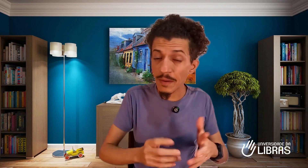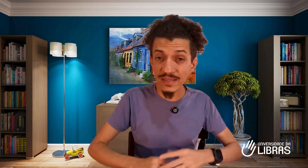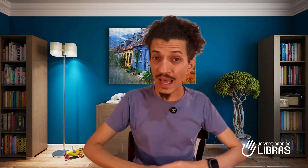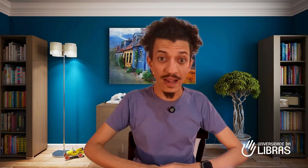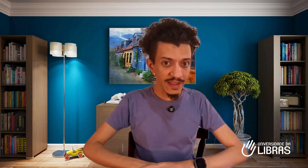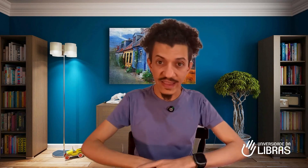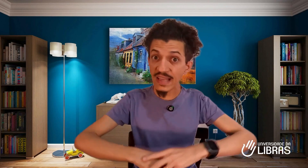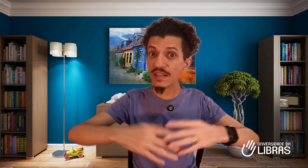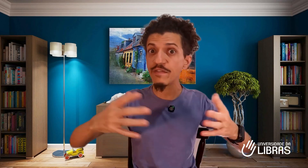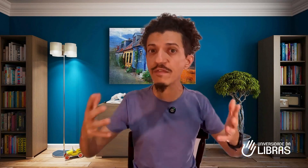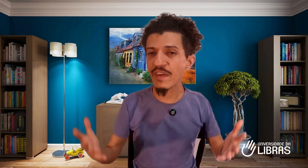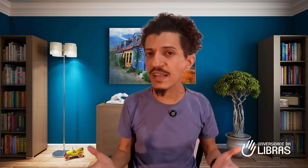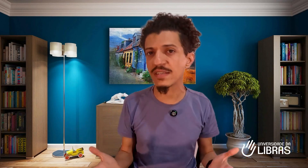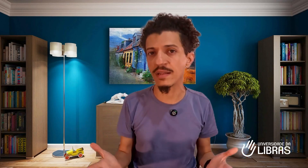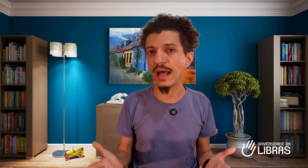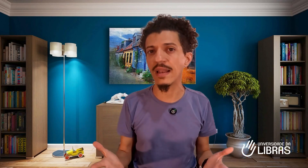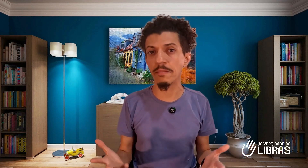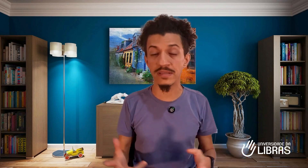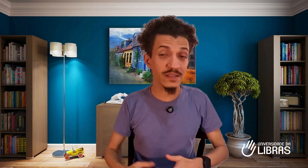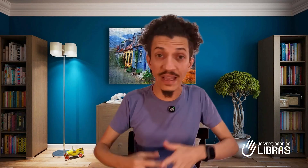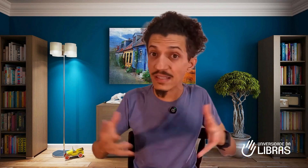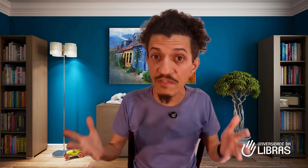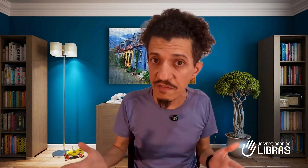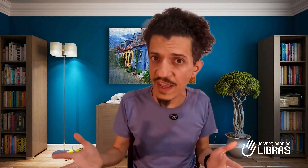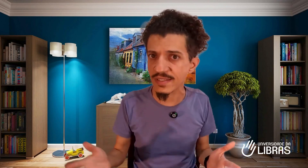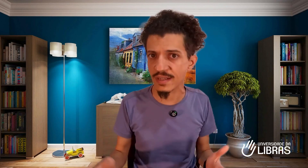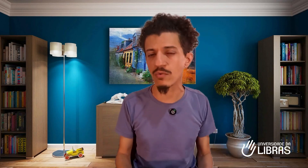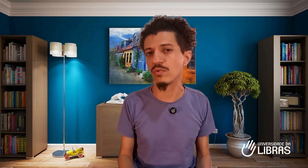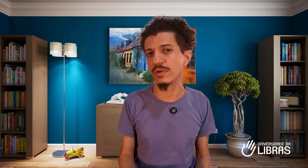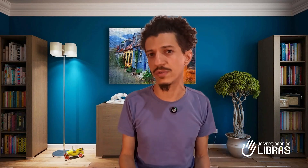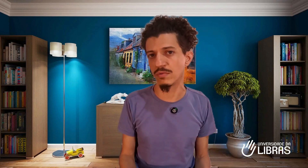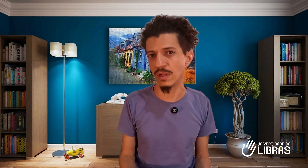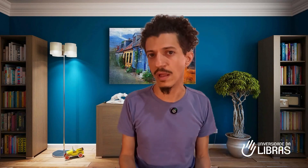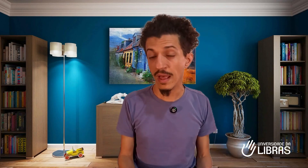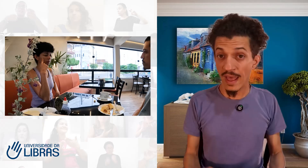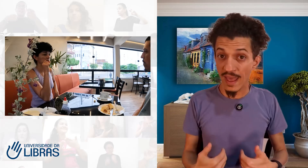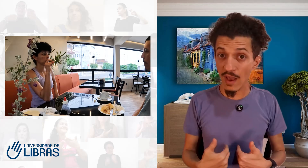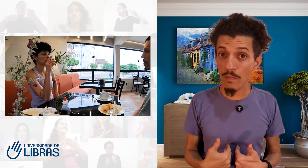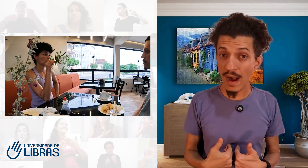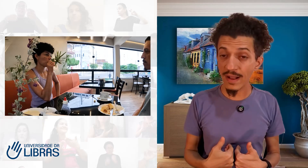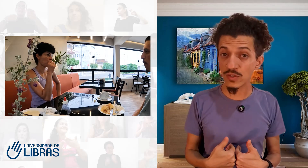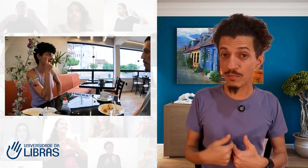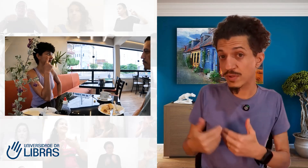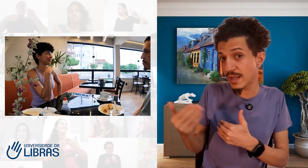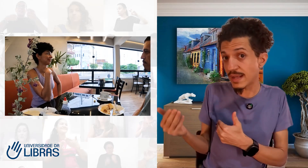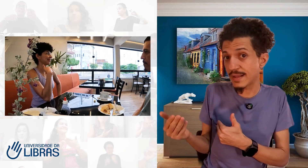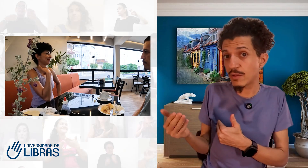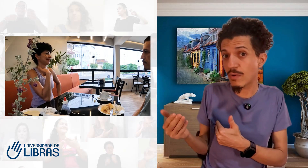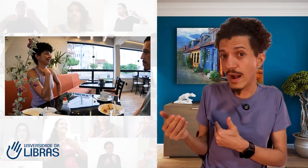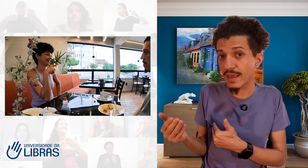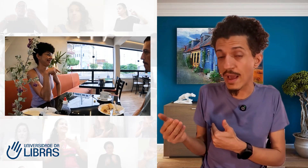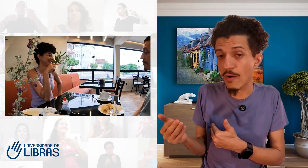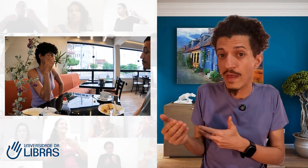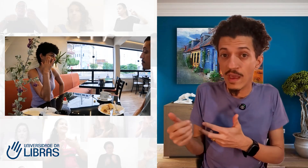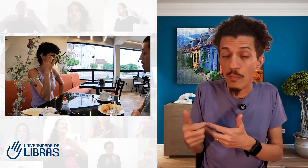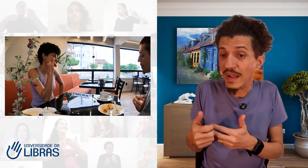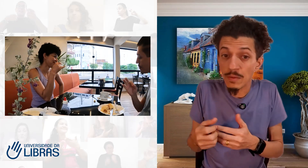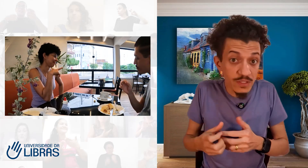ela nem tem essa vivência na Libras, nem tem essa vivência na cultura surda. Eu, Madison, por ser casado com a Raquel, eu praticamente vivo